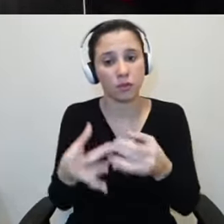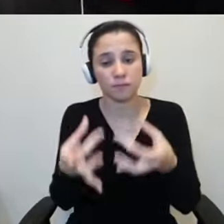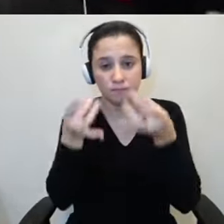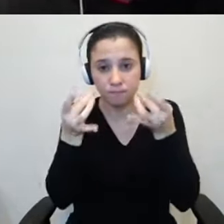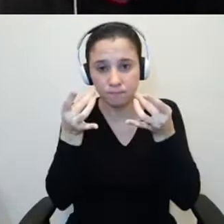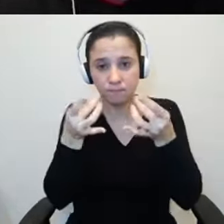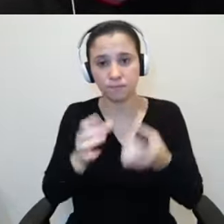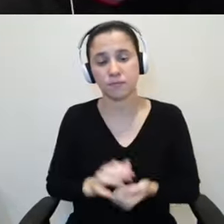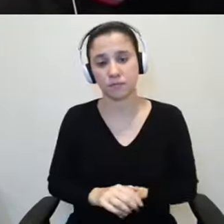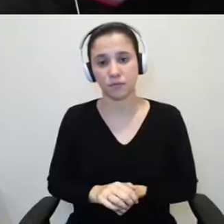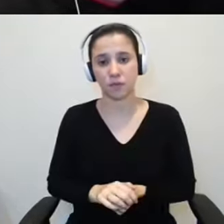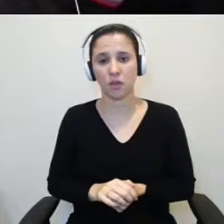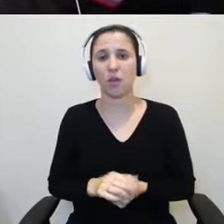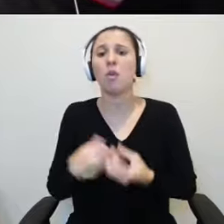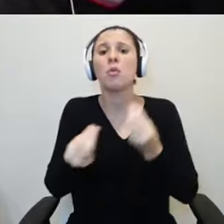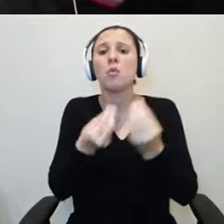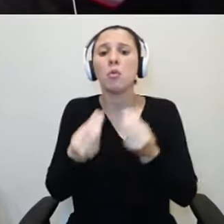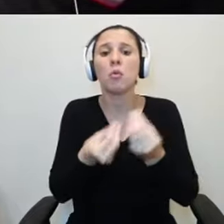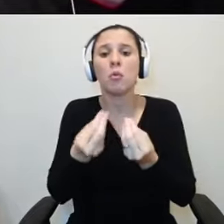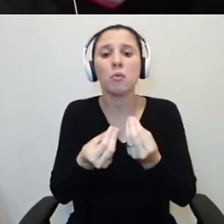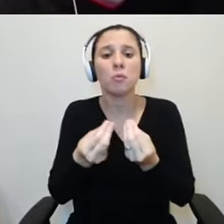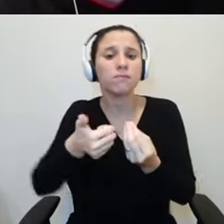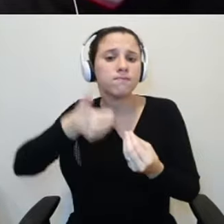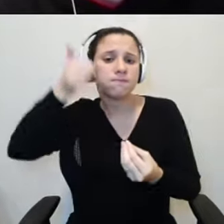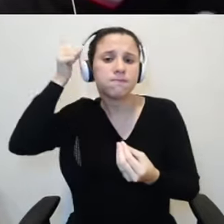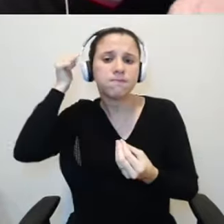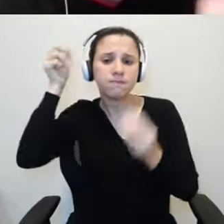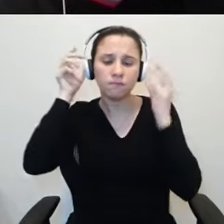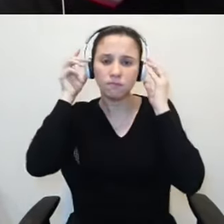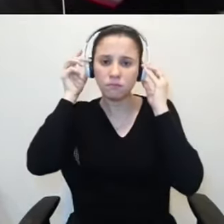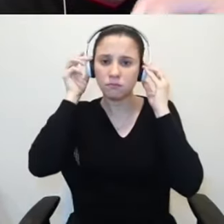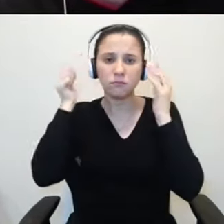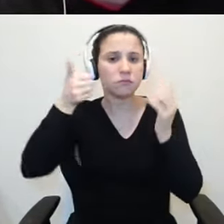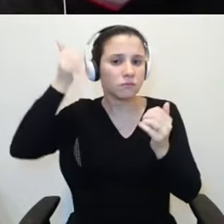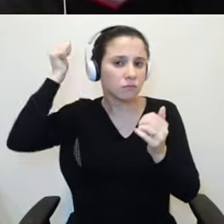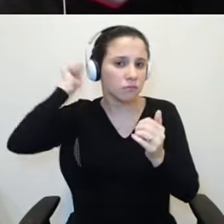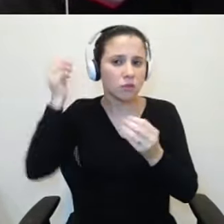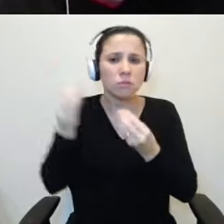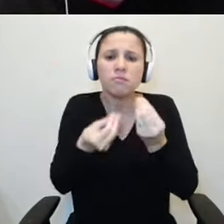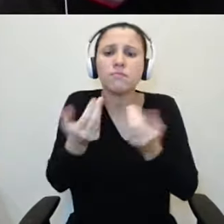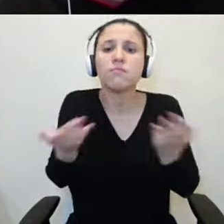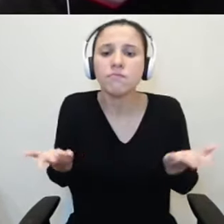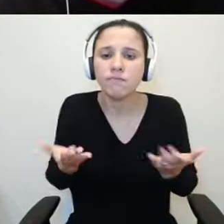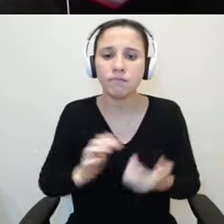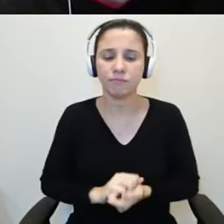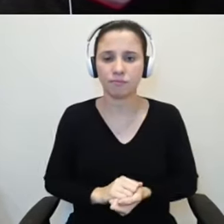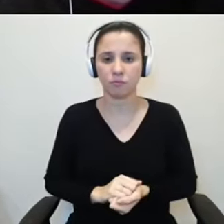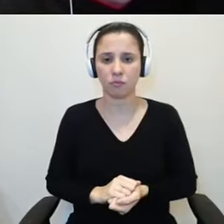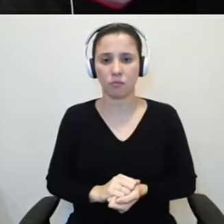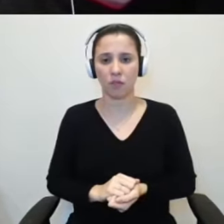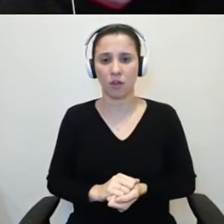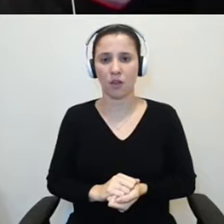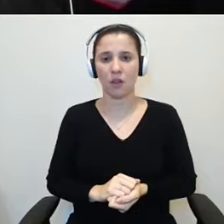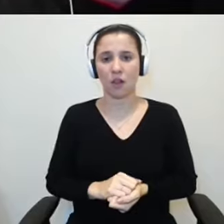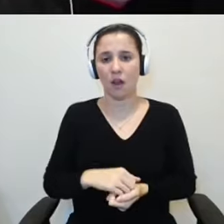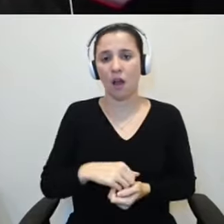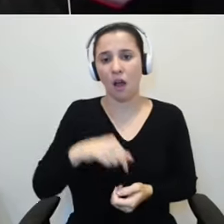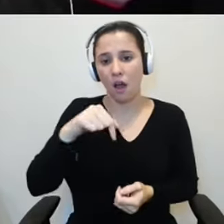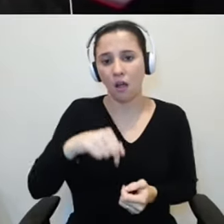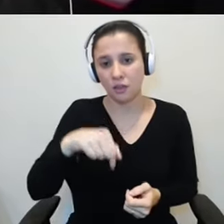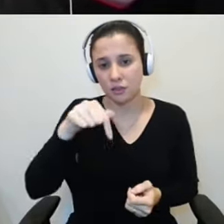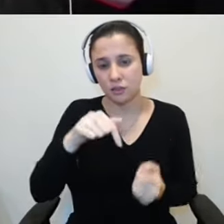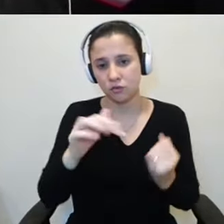vestibulares? Então, os vestibulares, pessoal, como nós aqui no campus Votuporanga nós não temos um curso, a